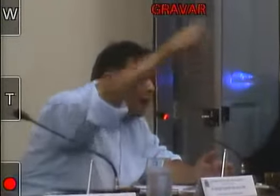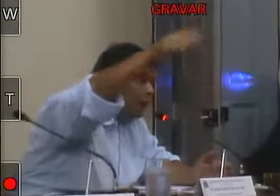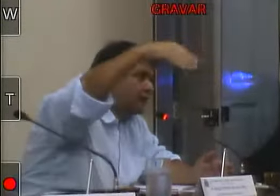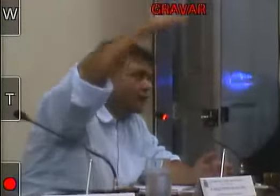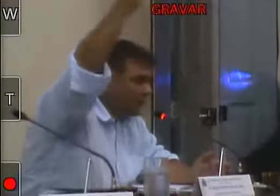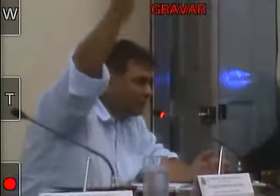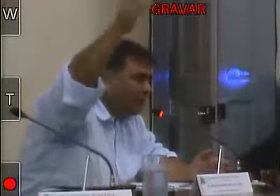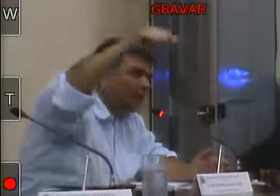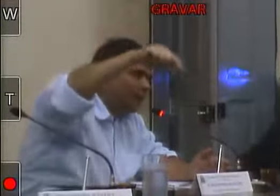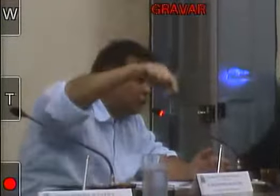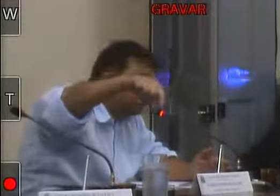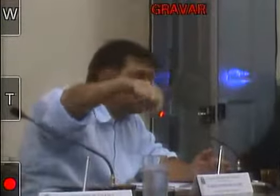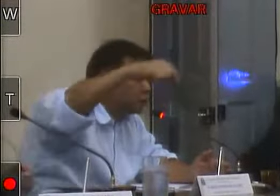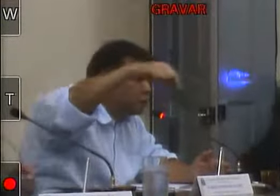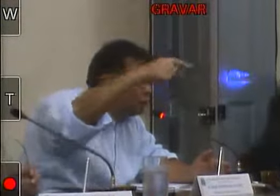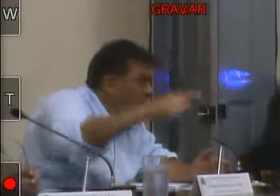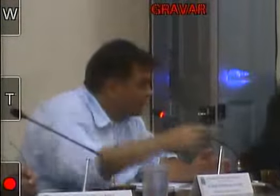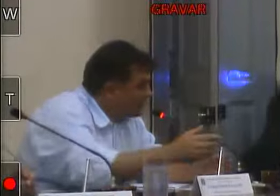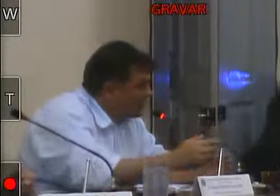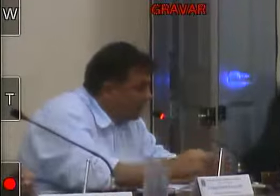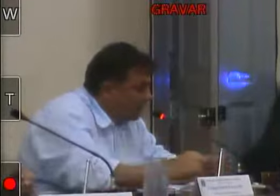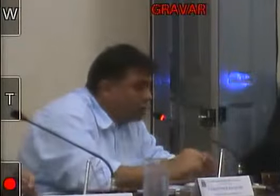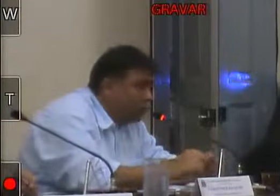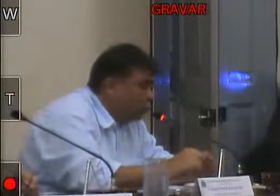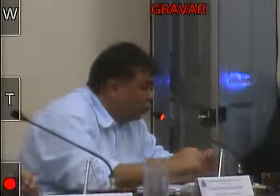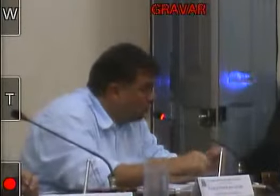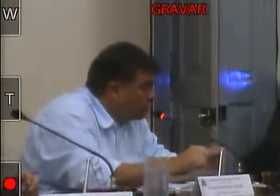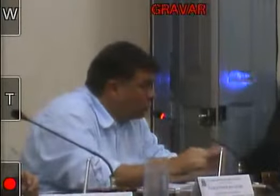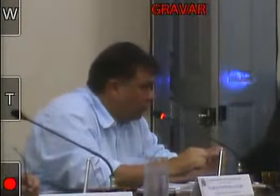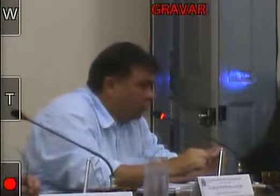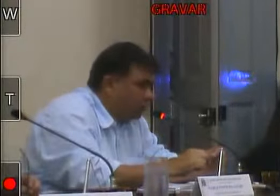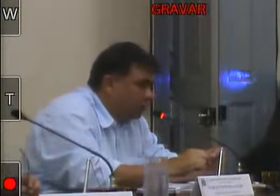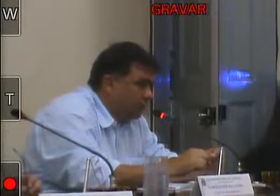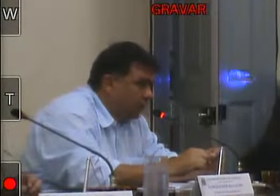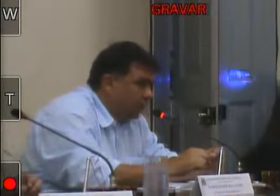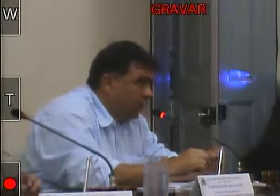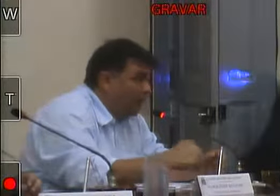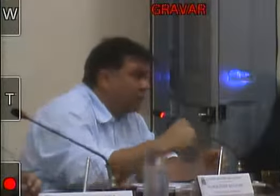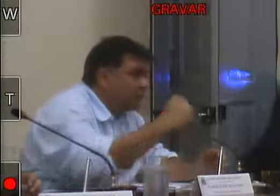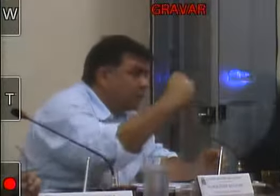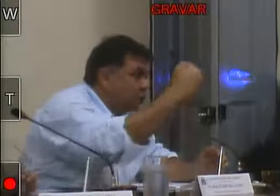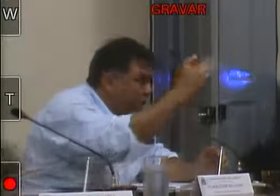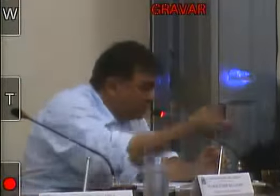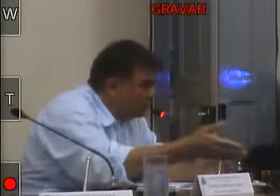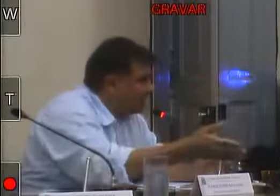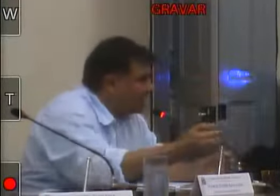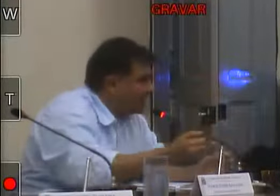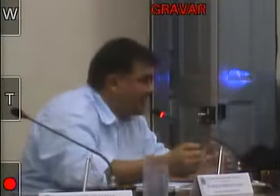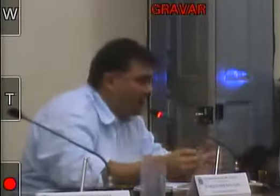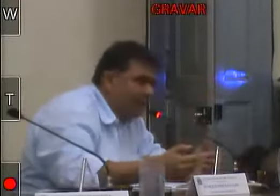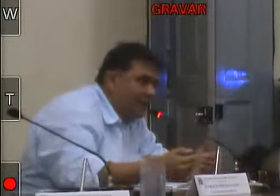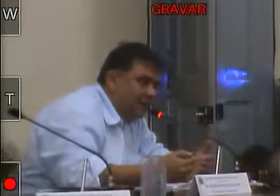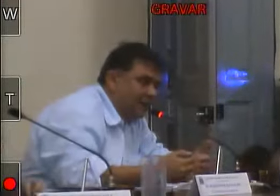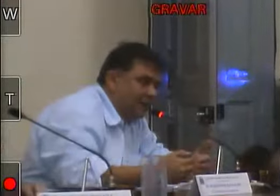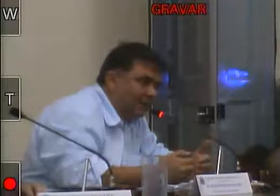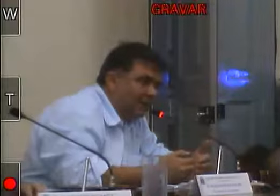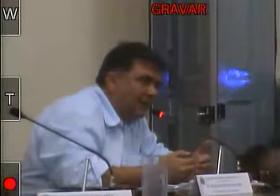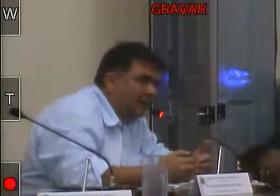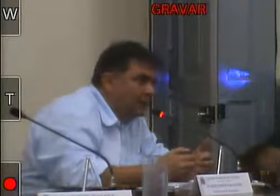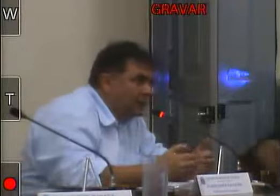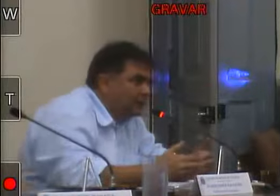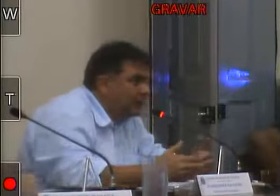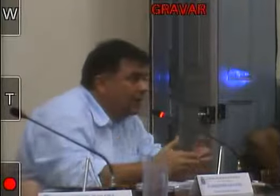os maiores, que é o Casablanca, Rio dos Índios 1 e 2. Eu questionei todos esses pontos para ver se as pessoas iam se interessar pela ligação da